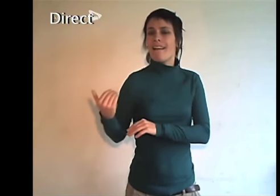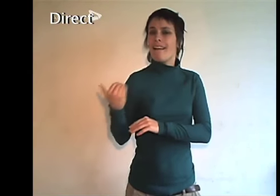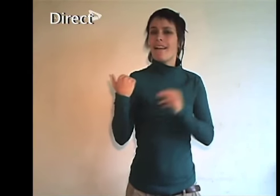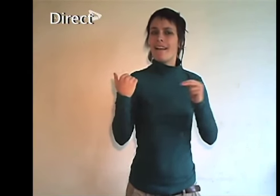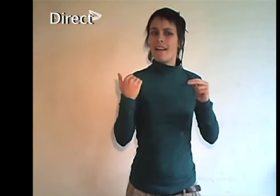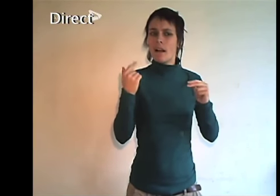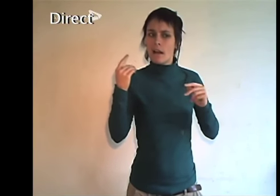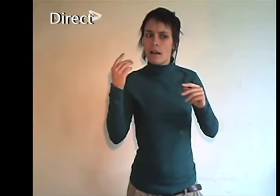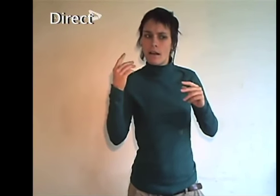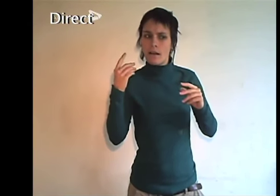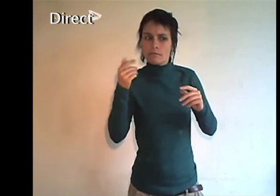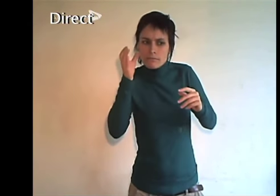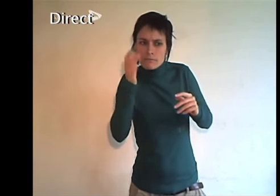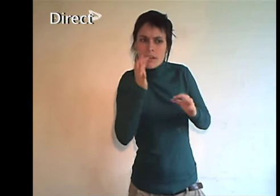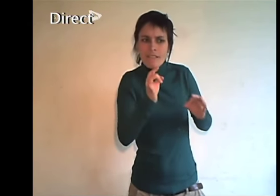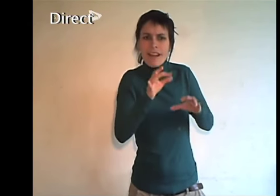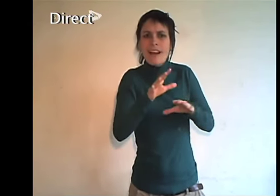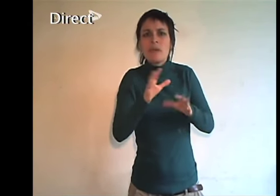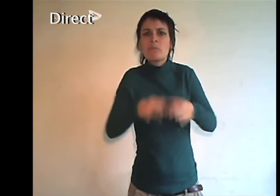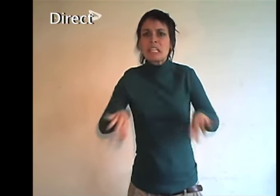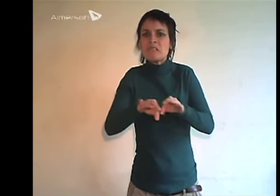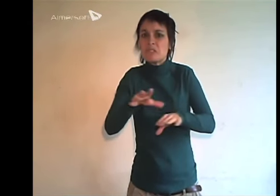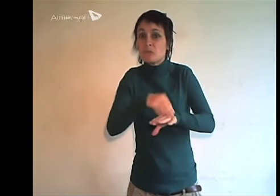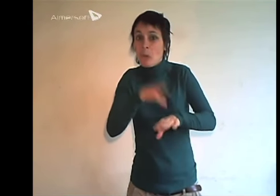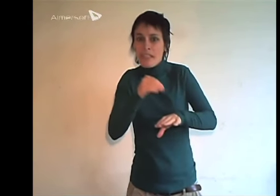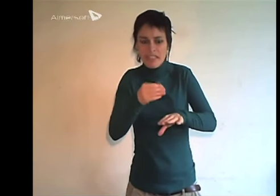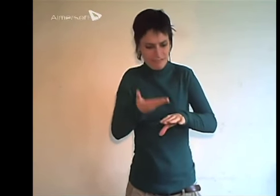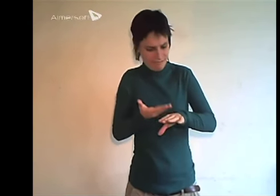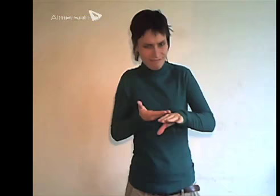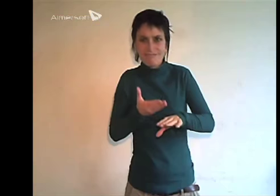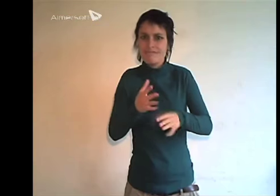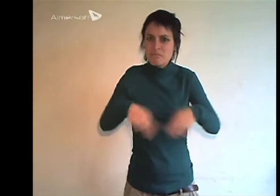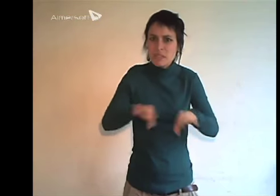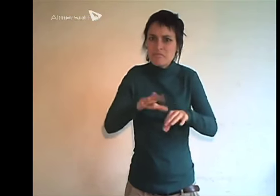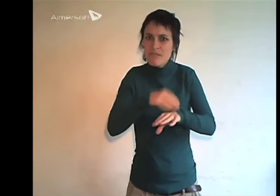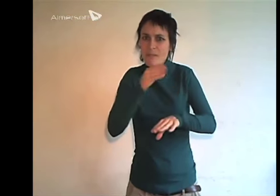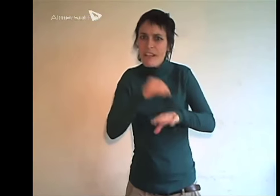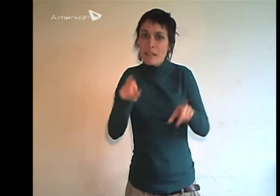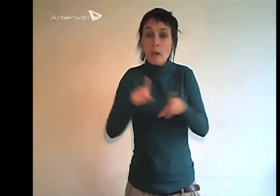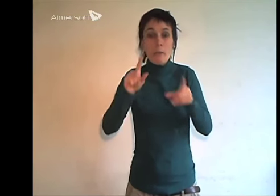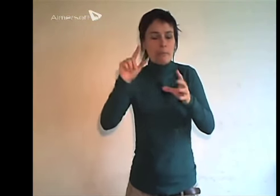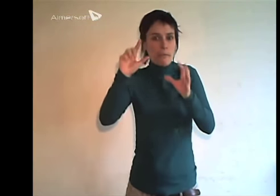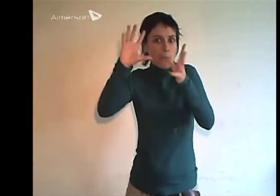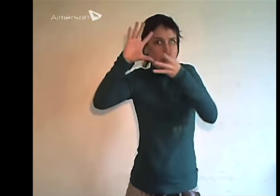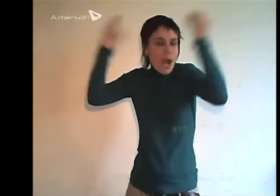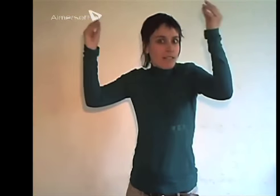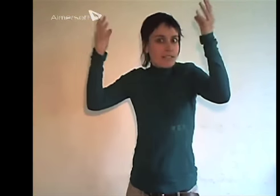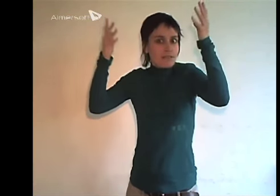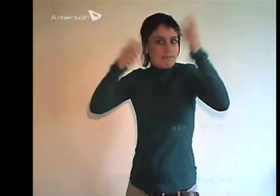le montage qu'on avait fait précédemment, il était question de la Suède. Alors le Suède, je ne sais pas s'il faut poser la question, est-ce que c'est le paradis des sourds ? En